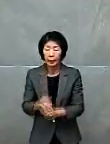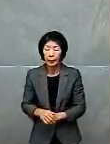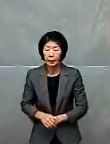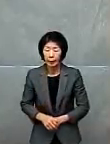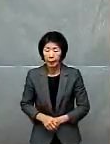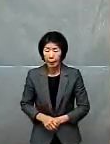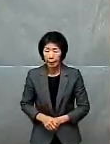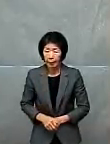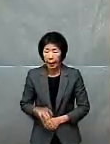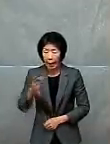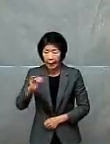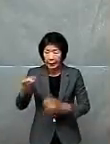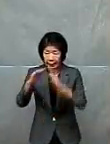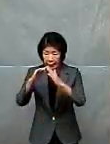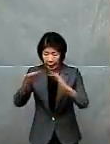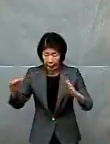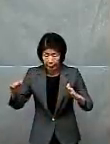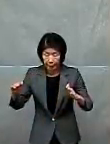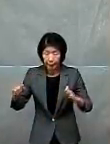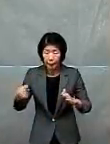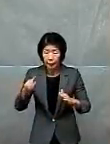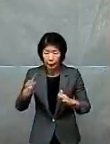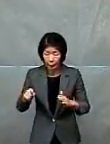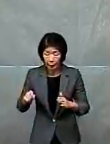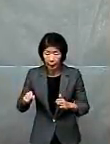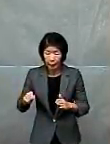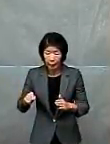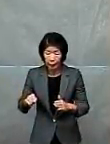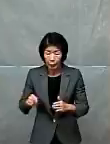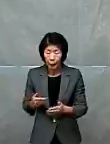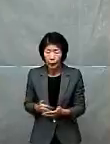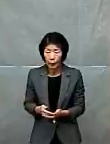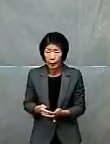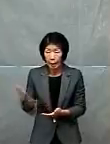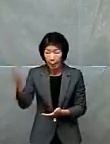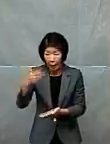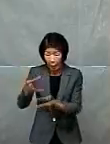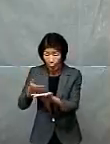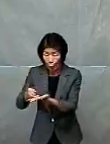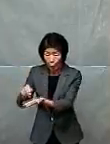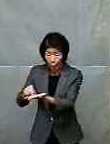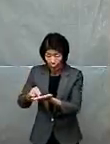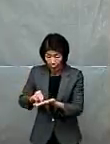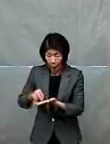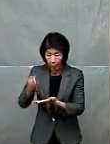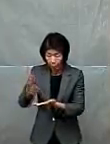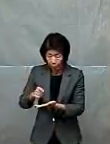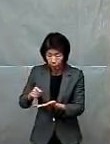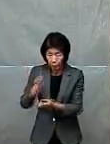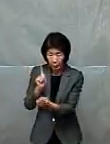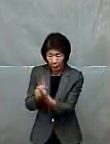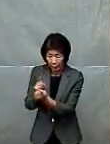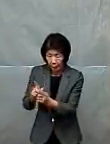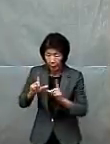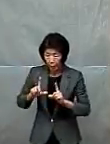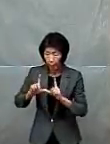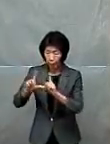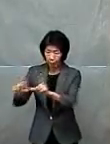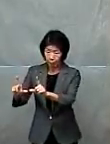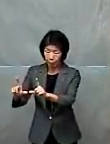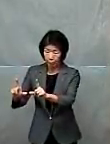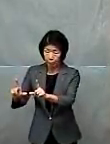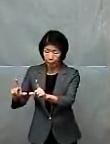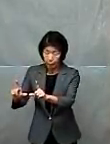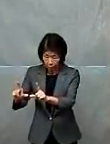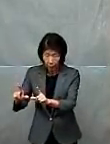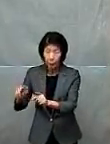その議会の方にですね、要請書をいただいていたから、それに対するきちんとした返答ということ